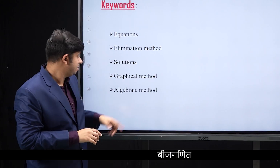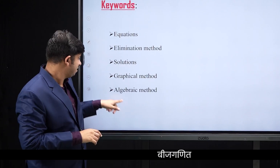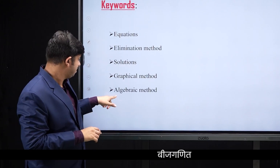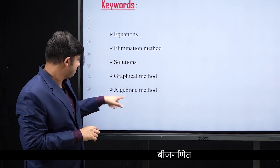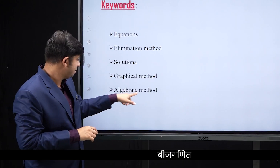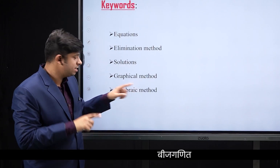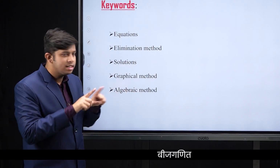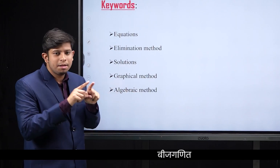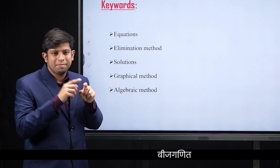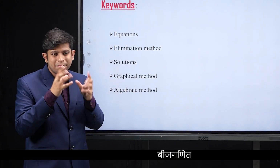बीजगणित,